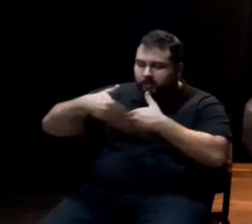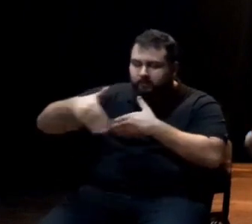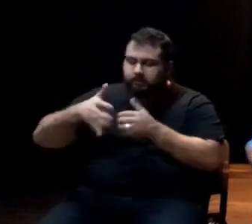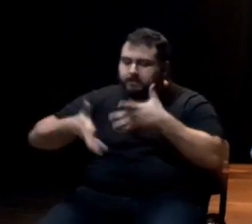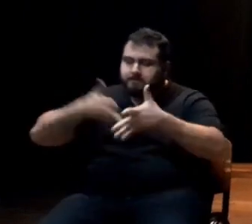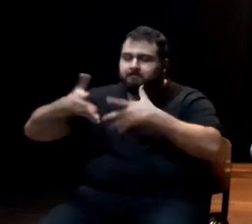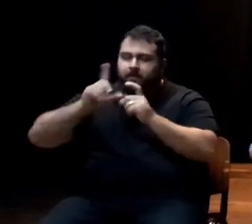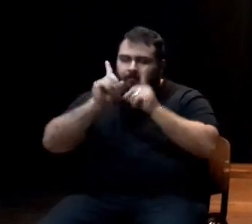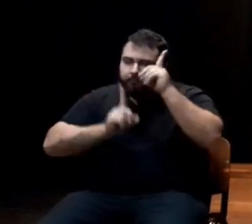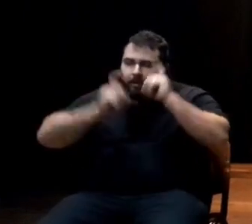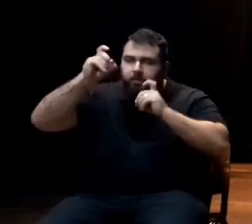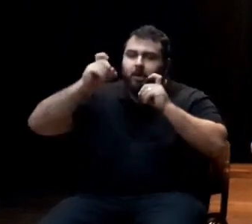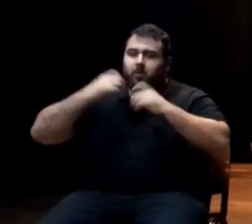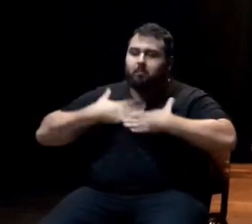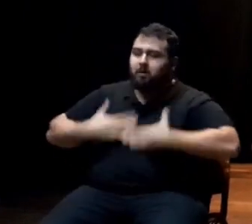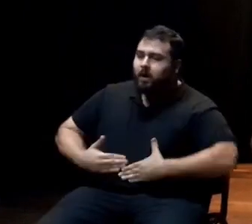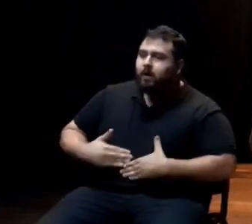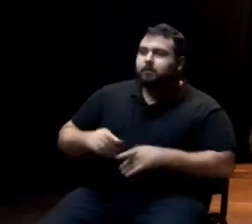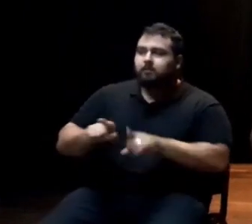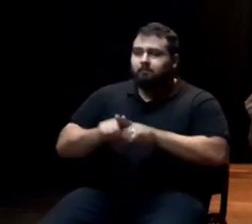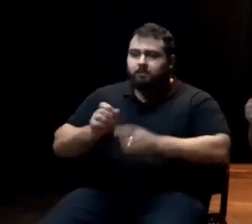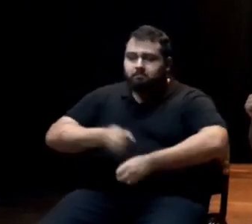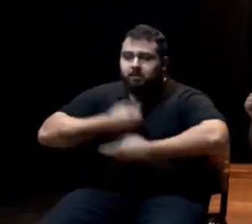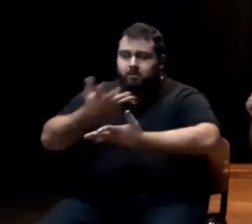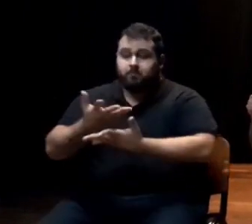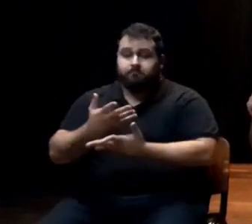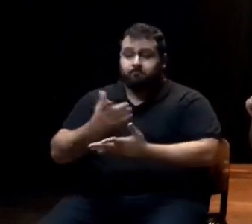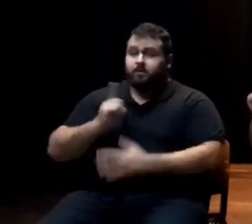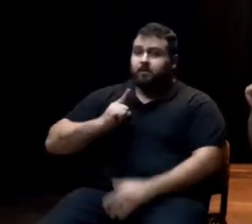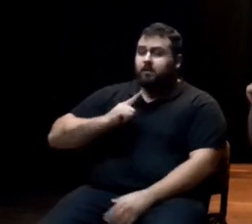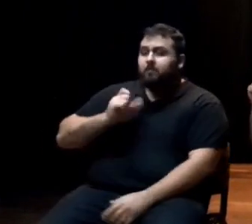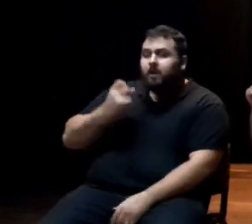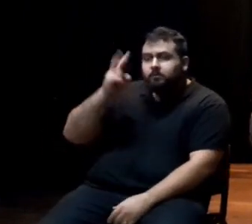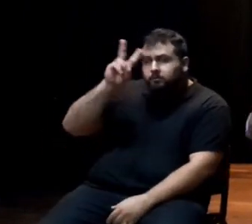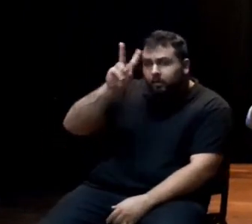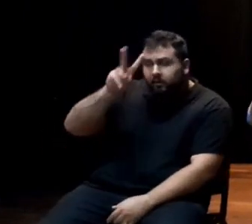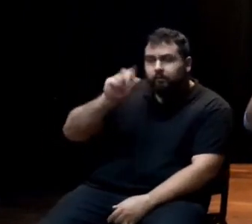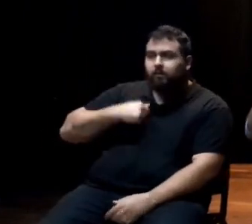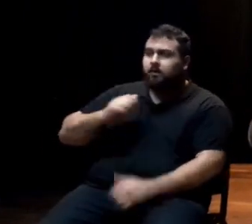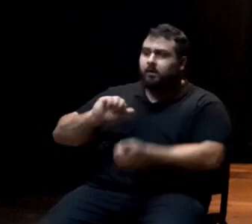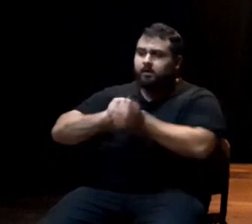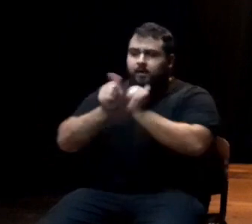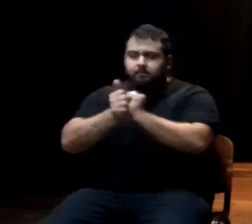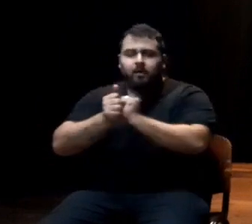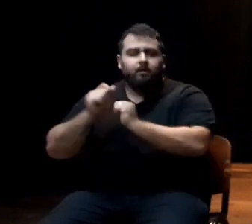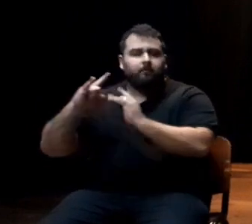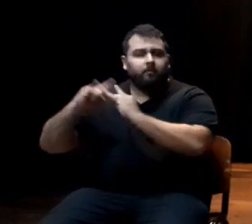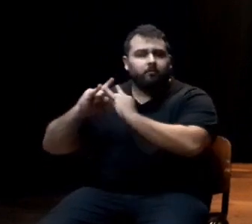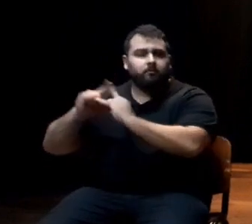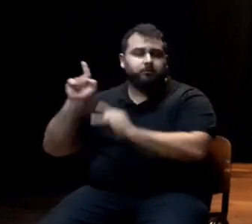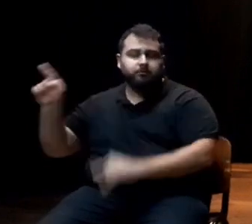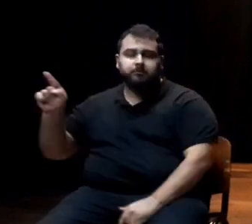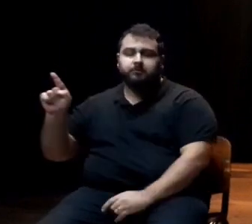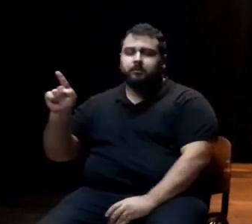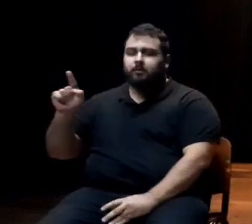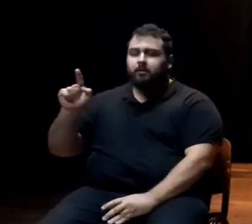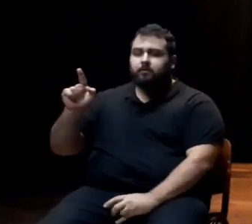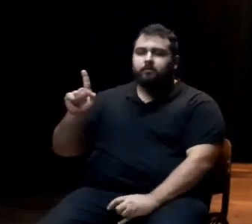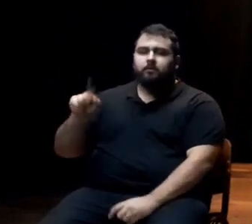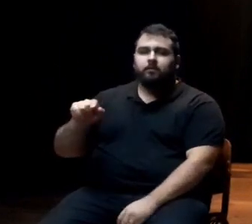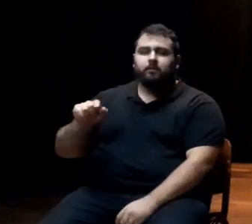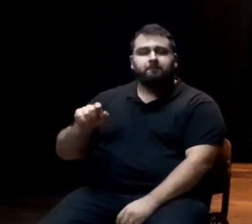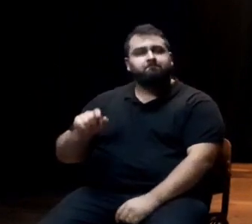expressões faciais, corporais. Tem uma história que foi adaptada, se não me engano, pelo Inês, a galera deve conhecer, que